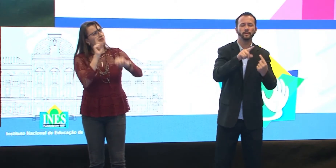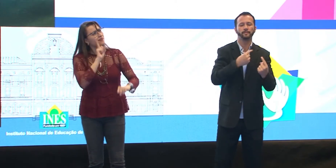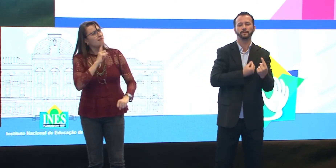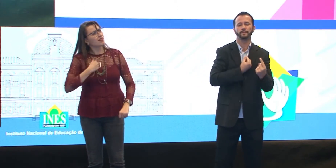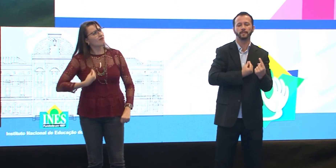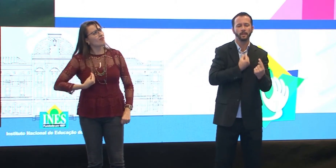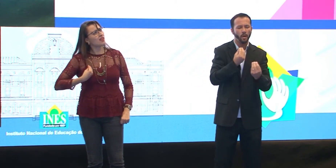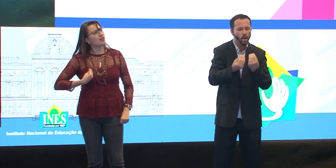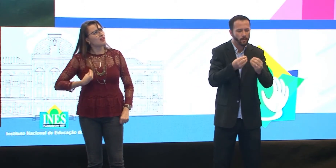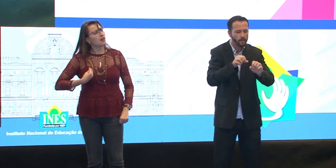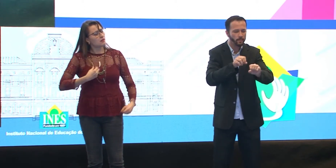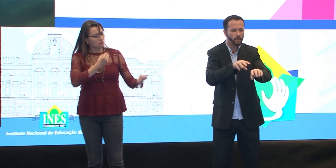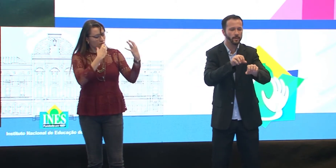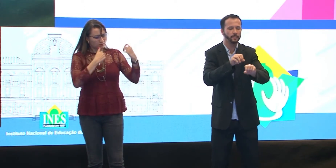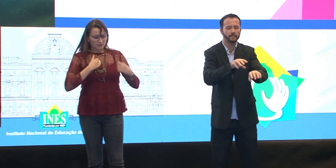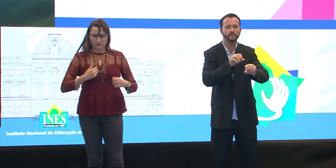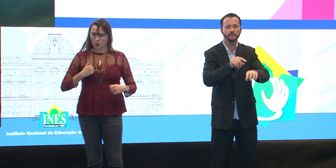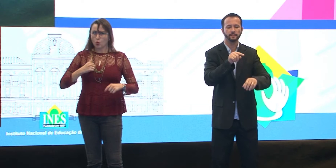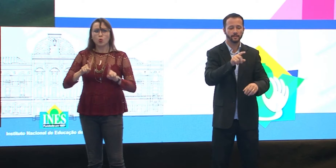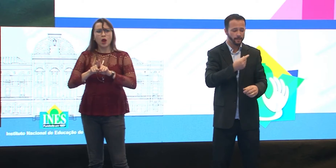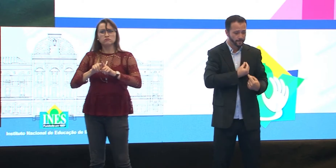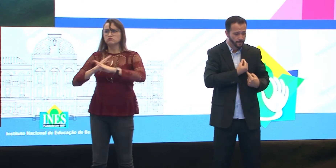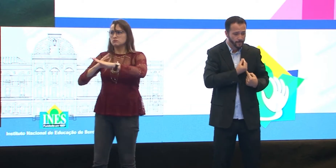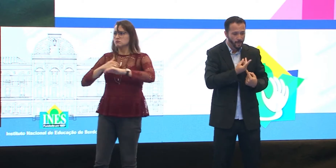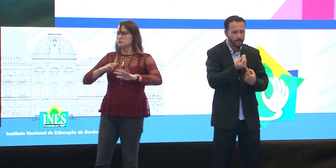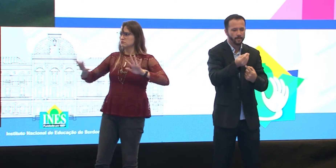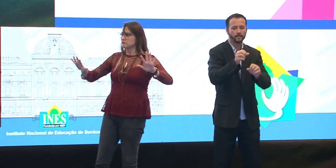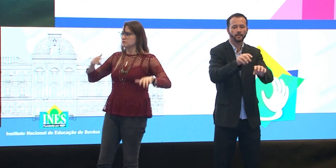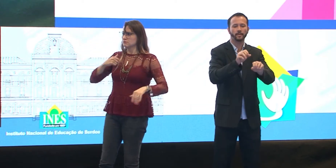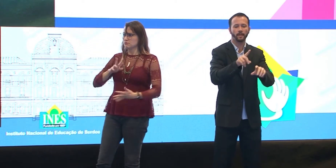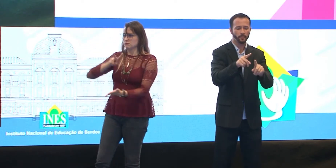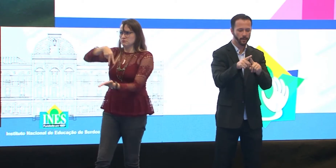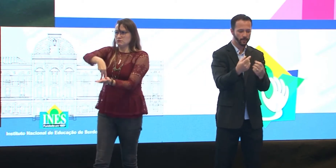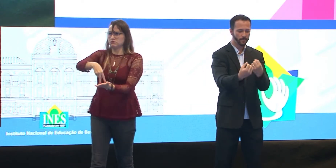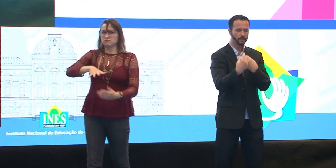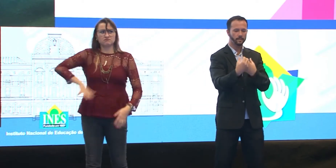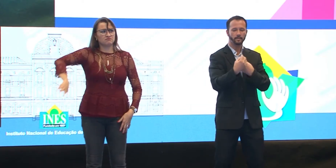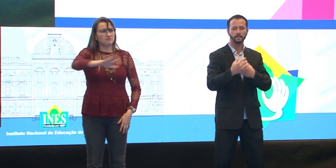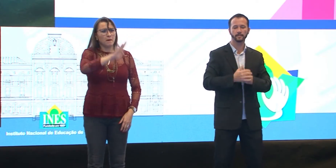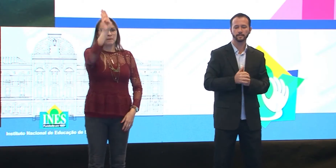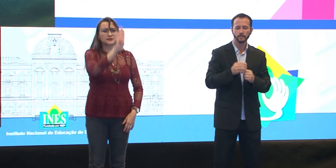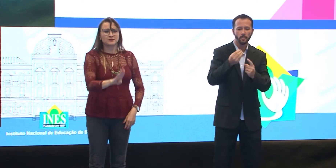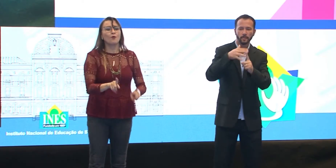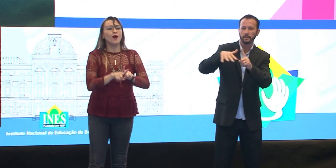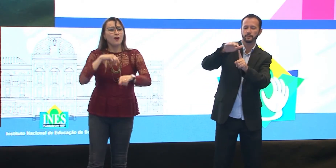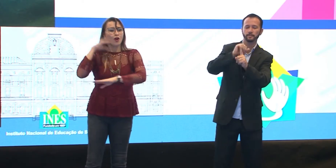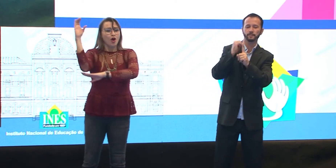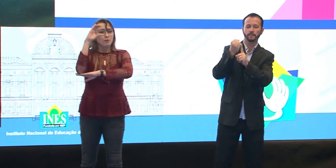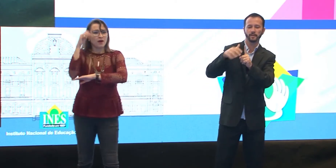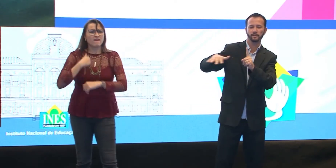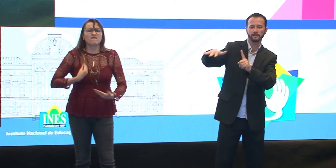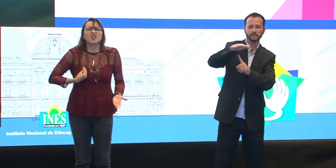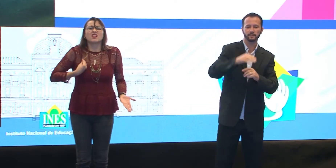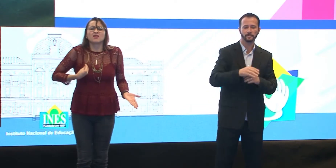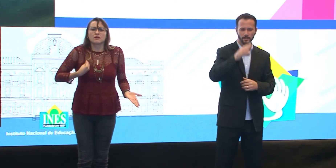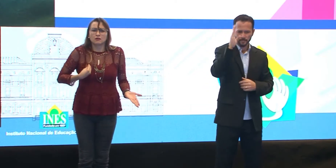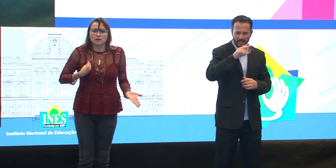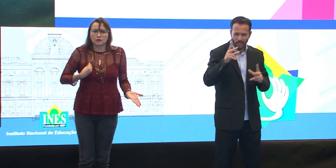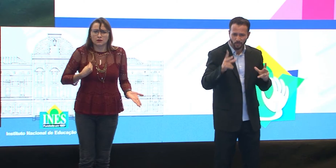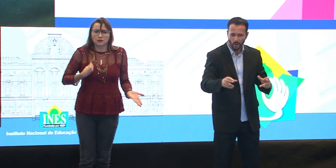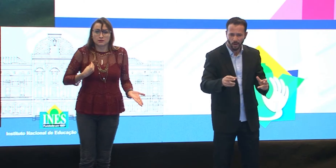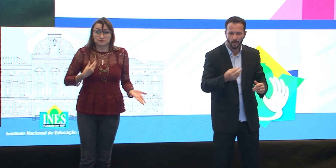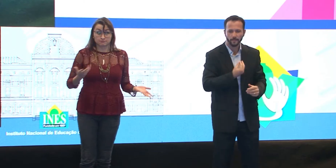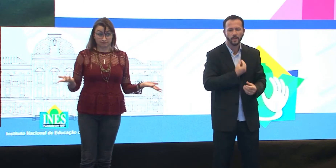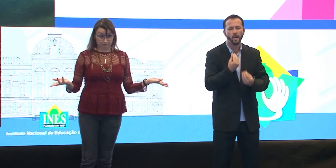educação é educação para a vida. É uma educação para que essas crianças vivam. É uma educação ao longo da